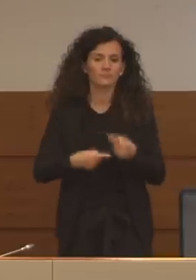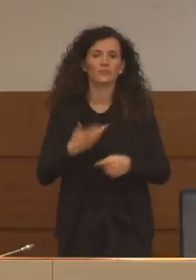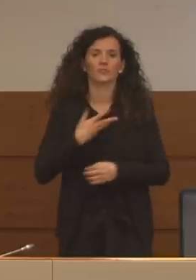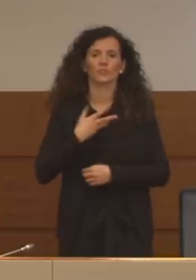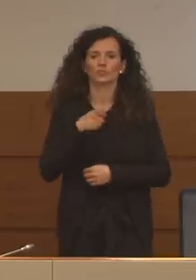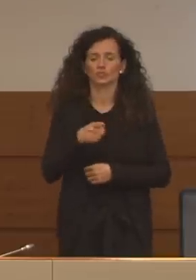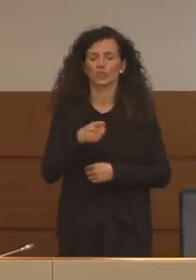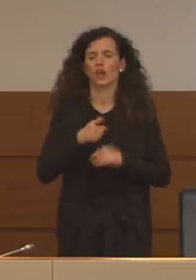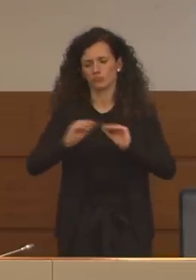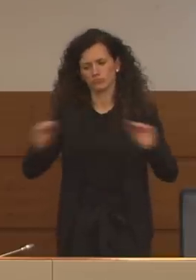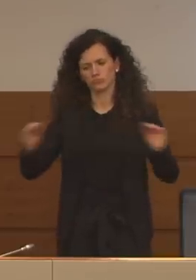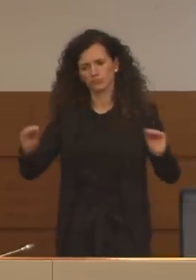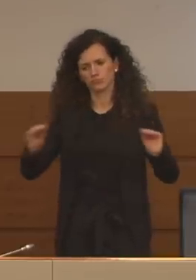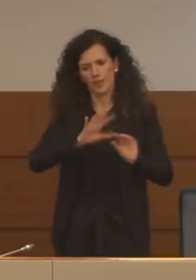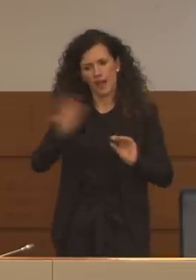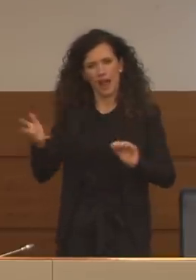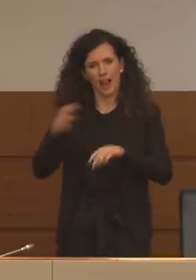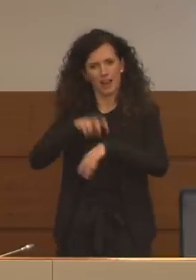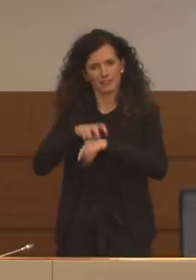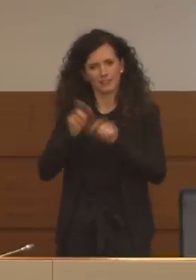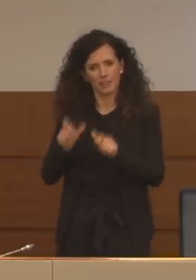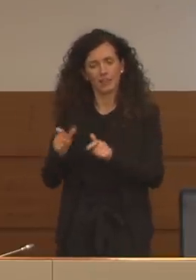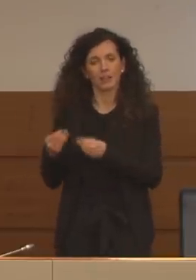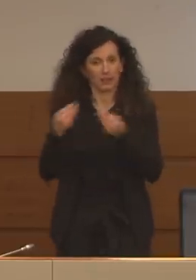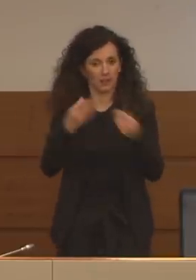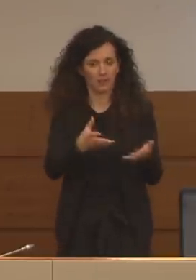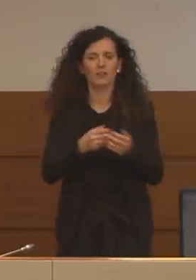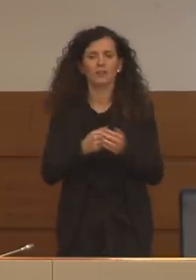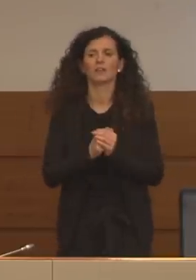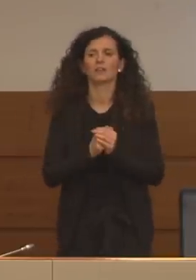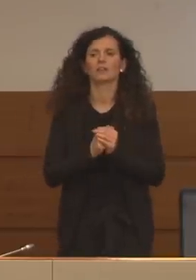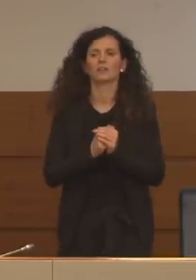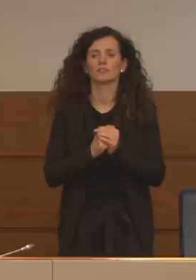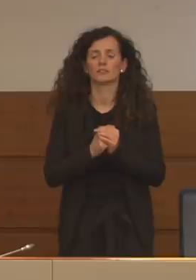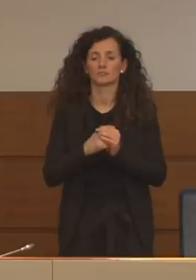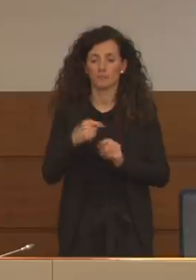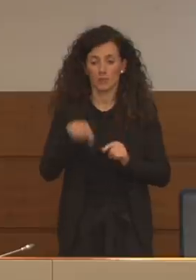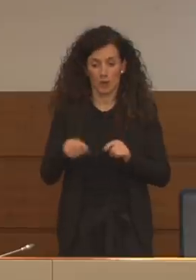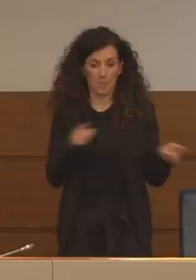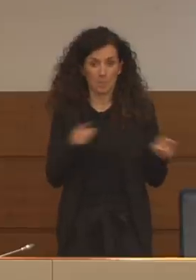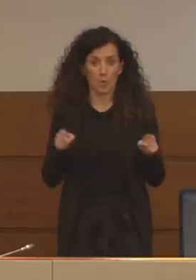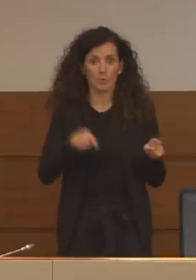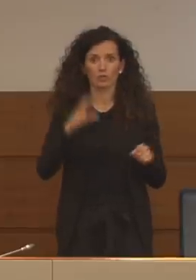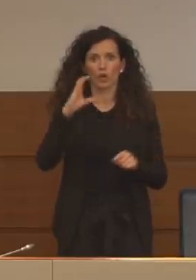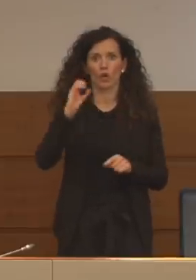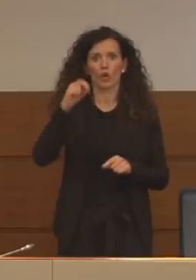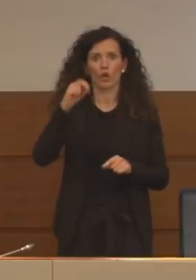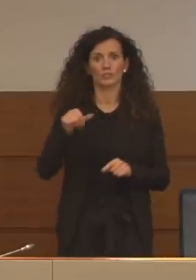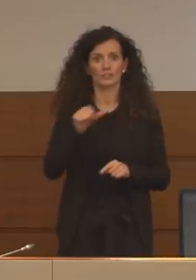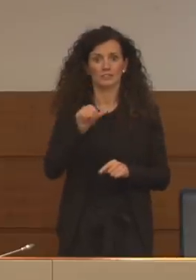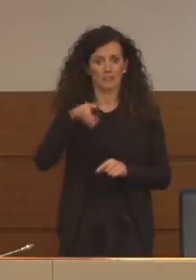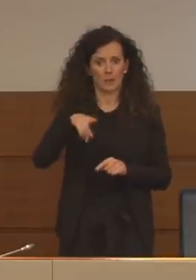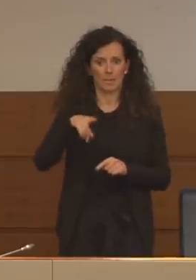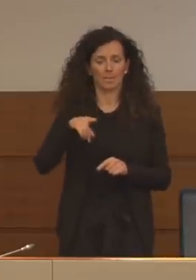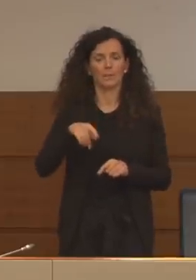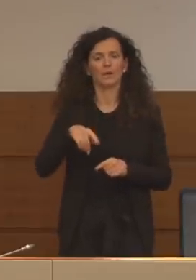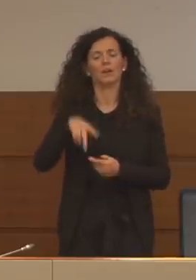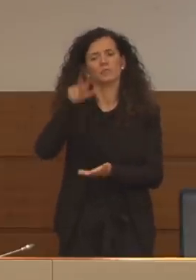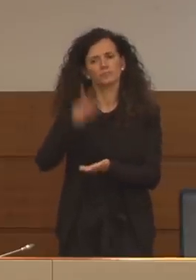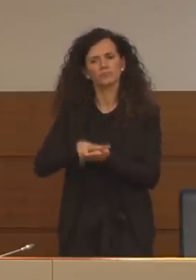forniture voglio ricordare che in queste ore consip sta aggiudicando una